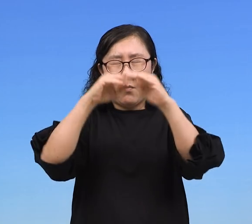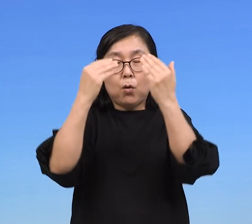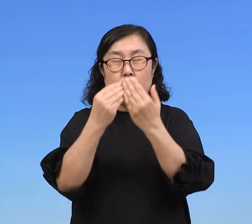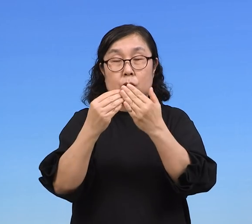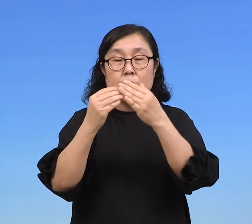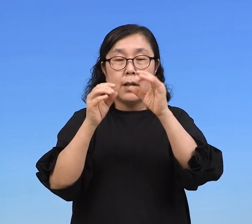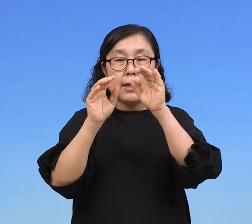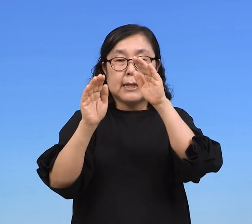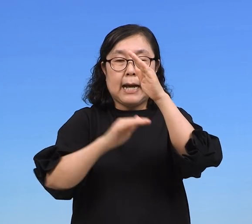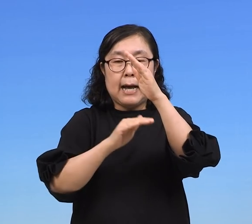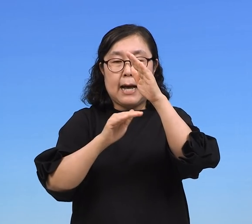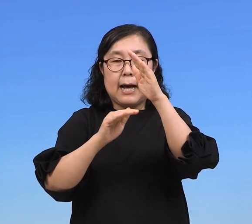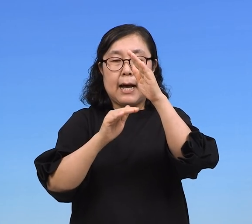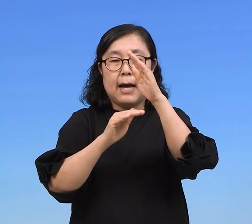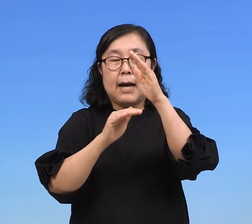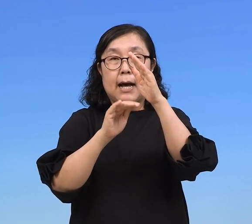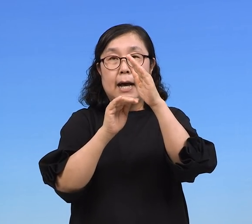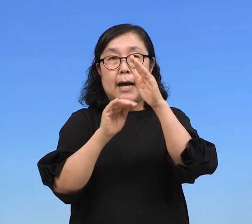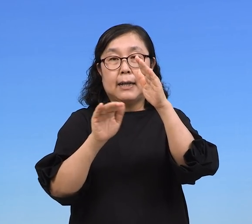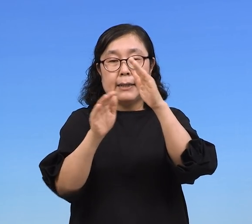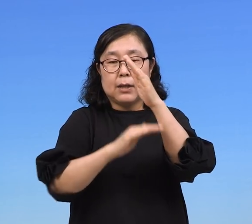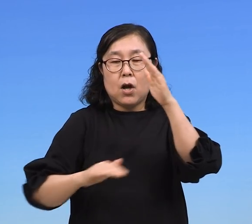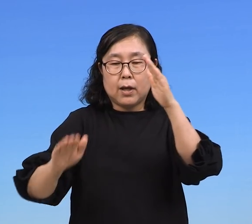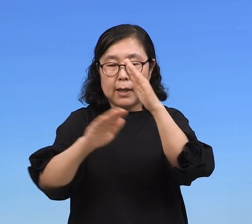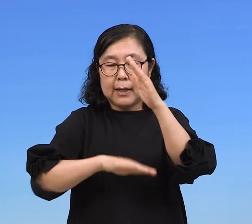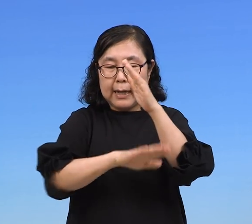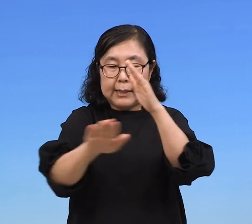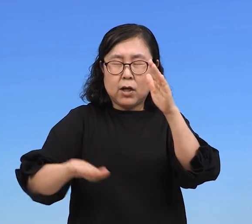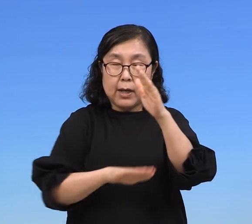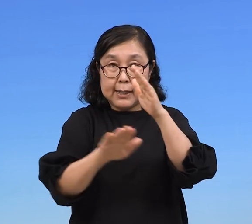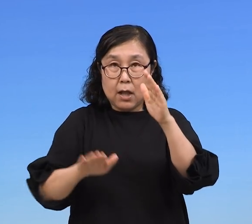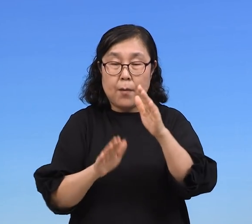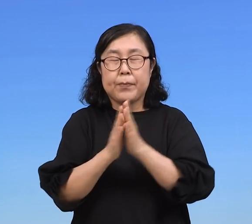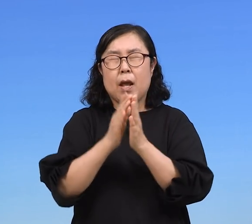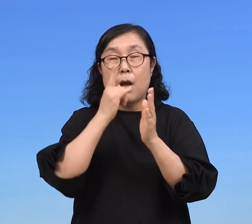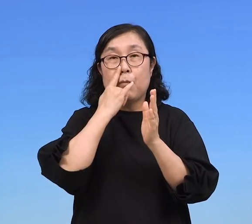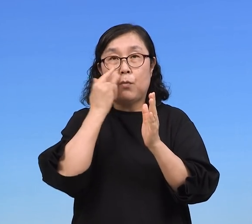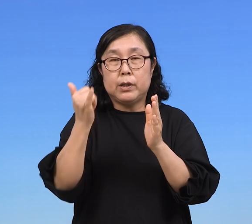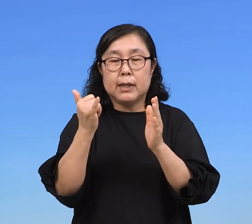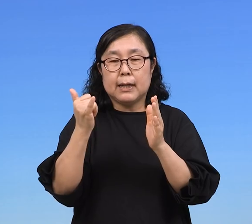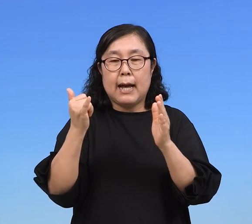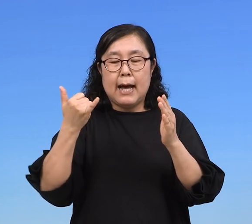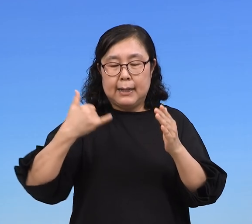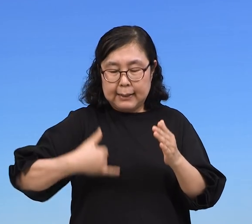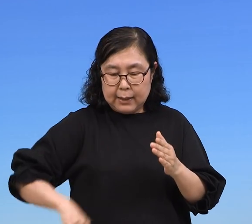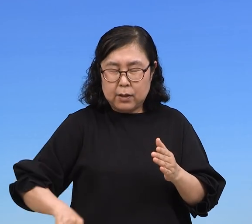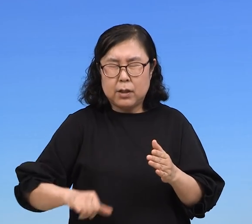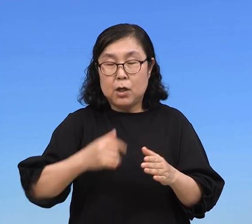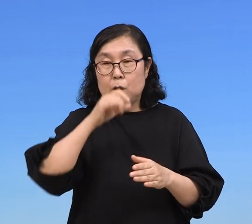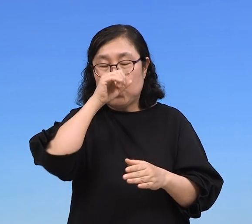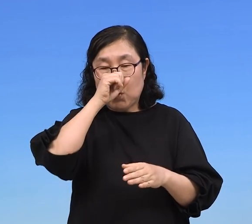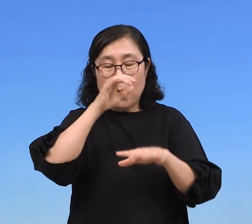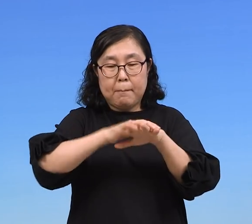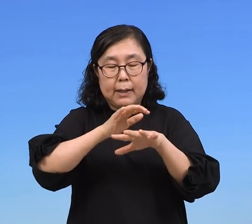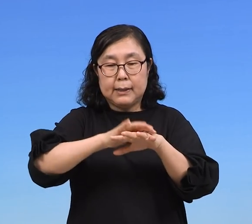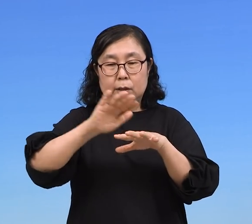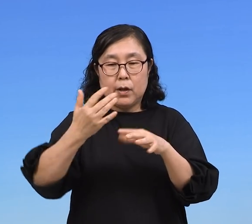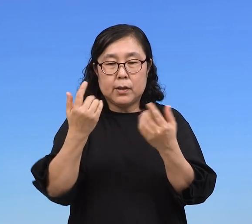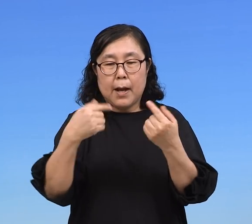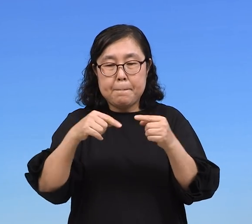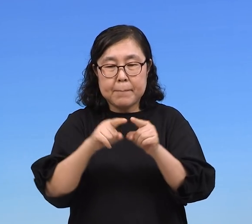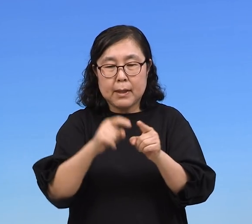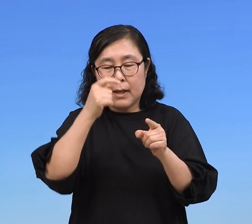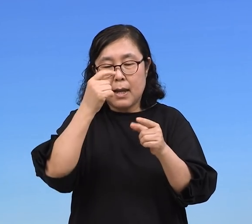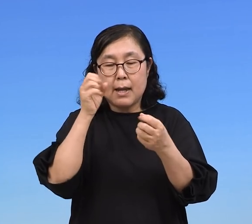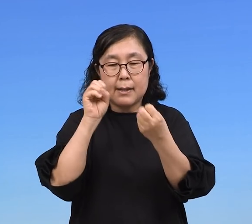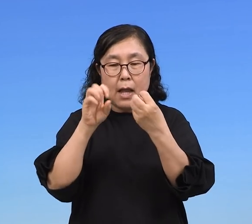모든 가정에서 엄마와 아빠가, 어린 자녀들이 이 받은 말씀을 가지고 좋은 밭이 돼서 함께